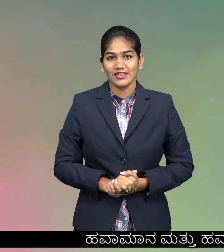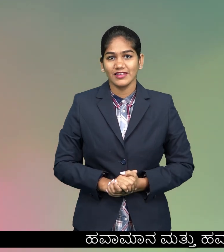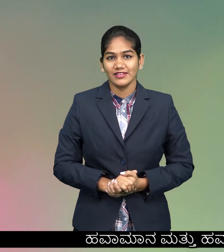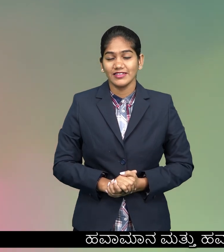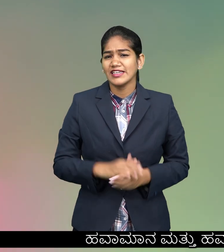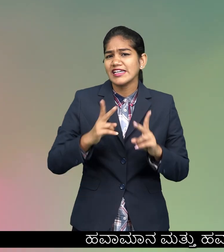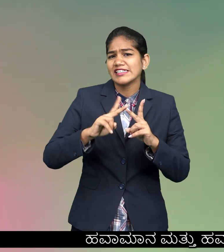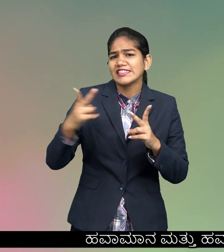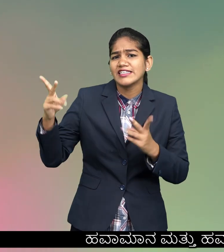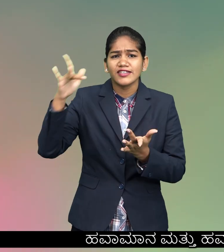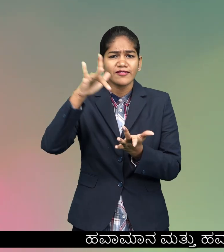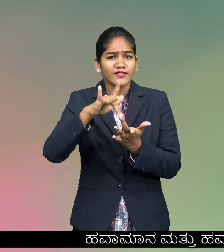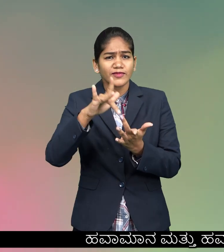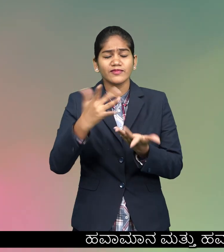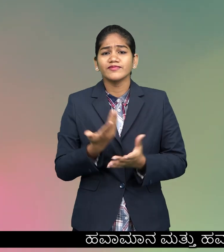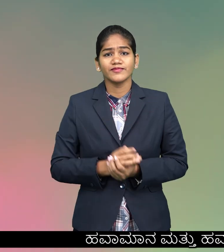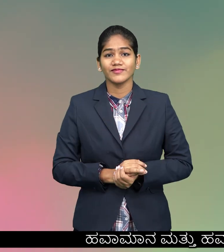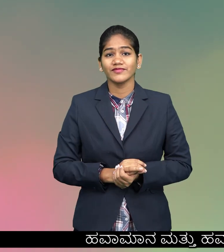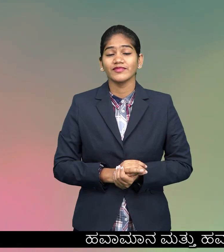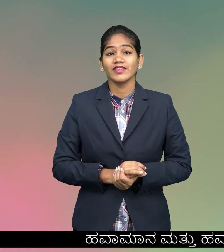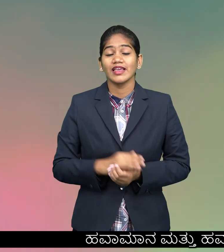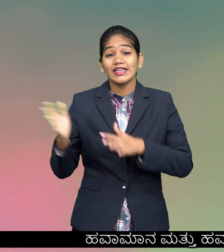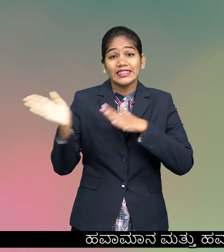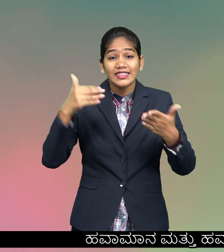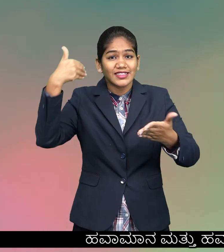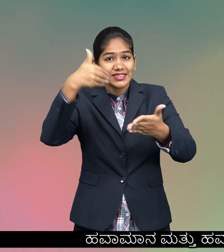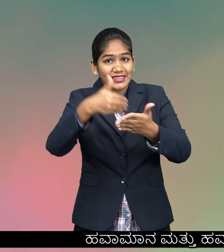ಹವಾಮಾನ ಮತ್ತು ಹವಾಮಾನದ ನಡುವಿನ ವ್ಯತ್ಯಾಸಗಳು.